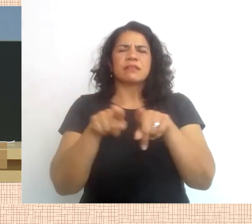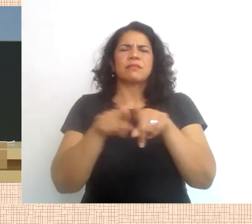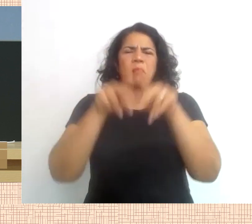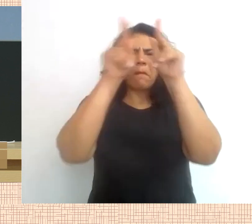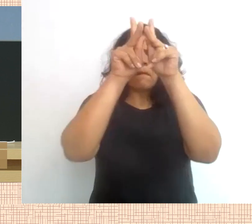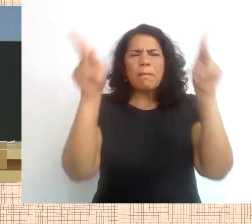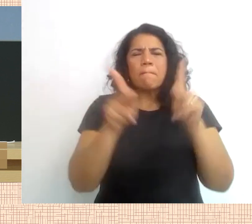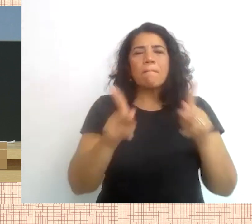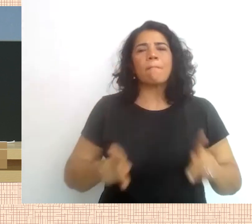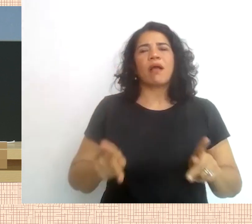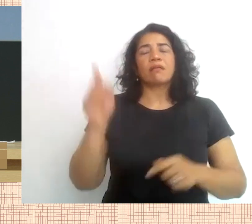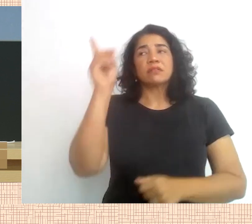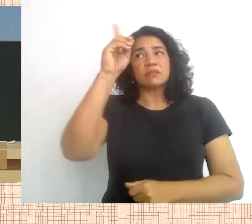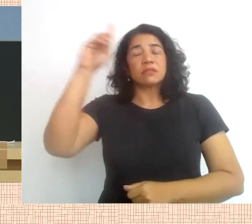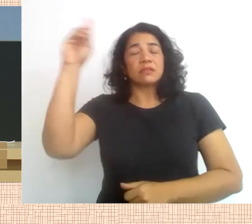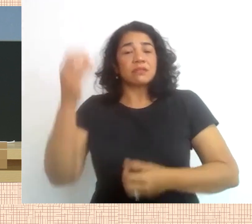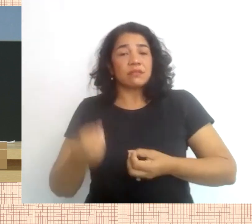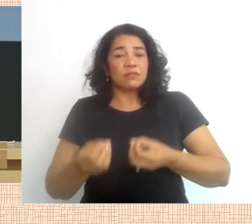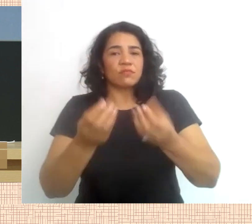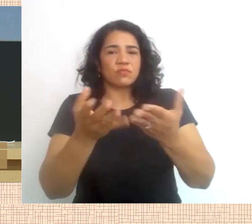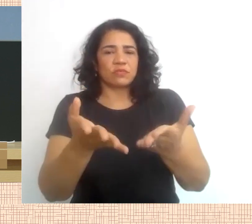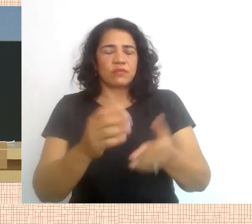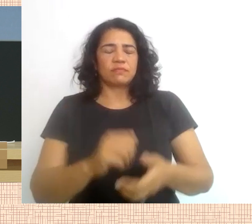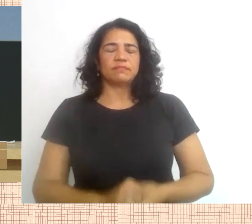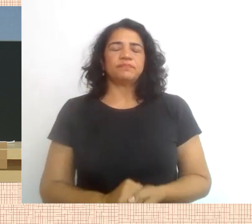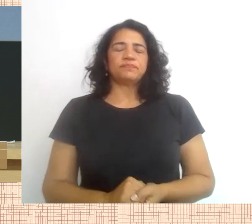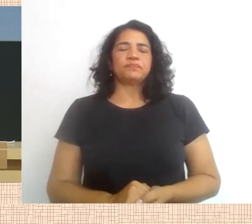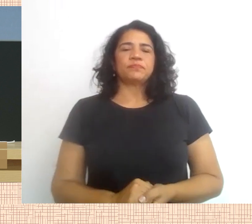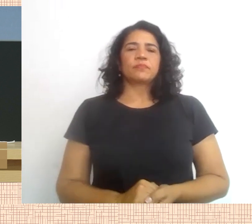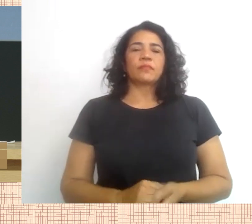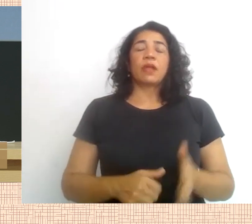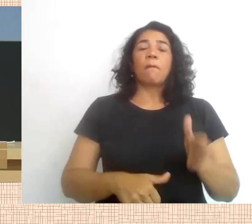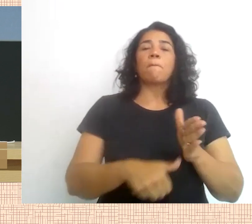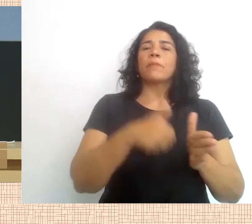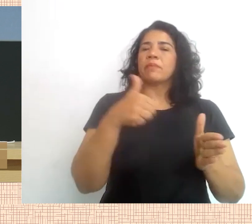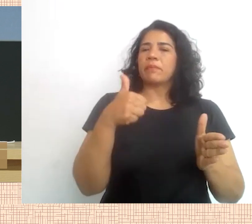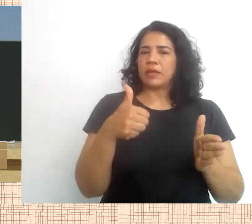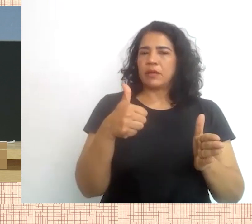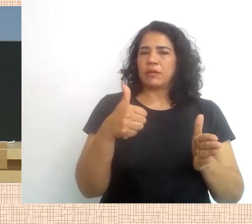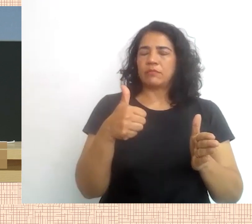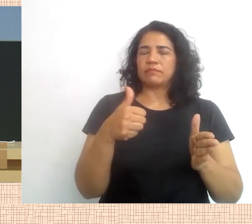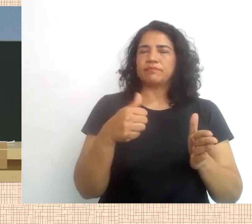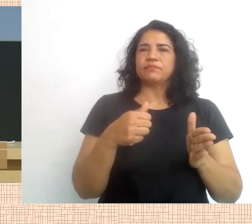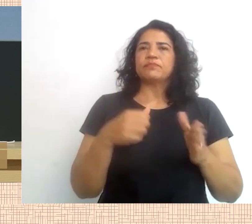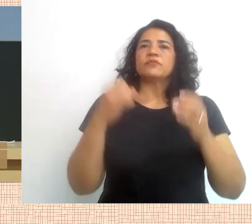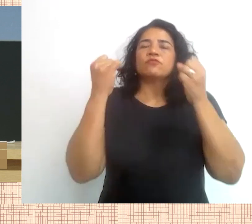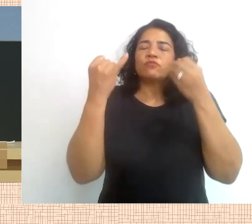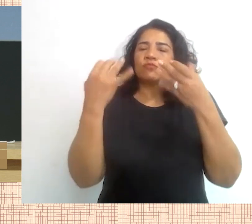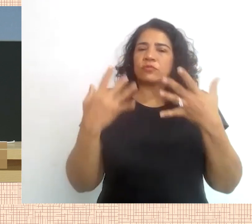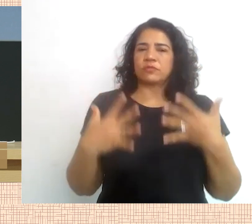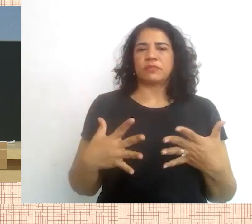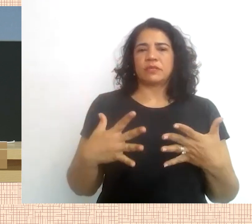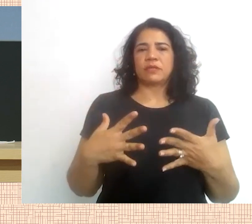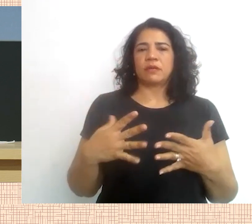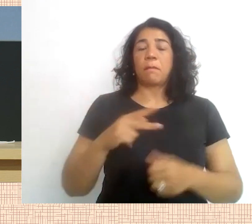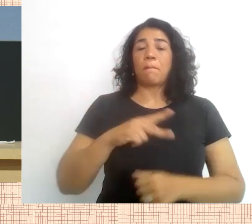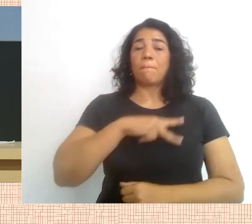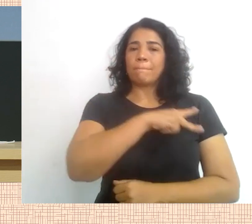é um apóstolo? O apóstolo significa simplesmente